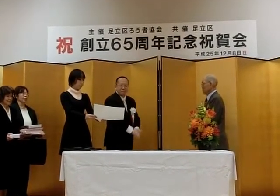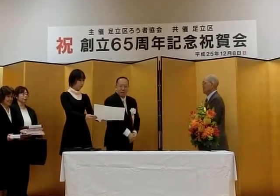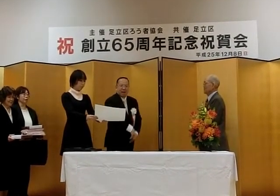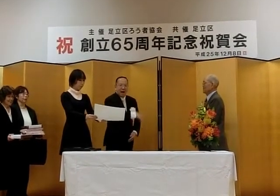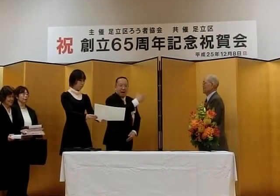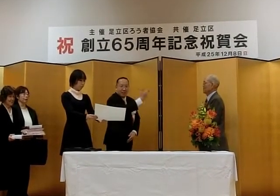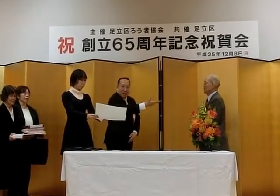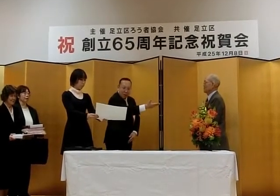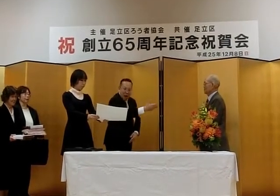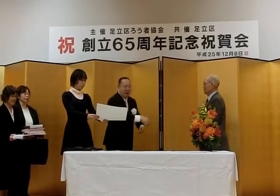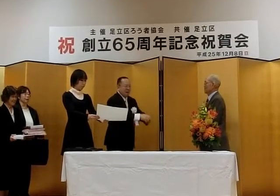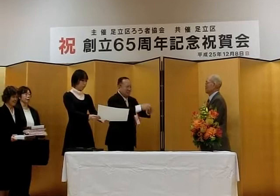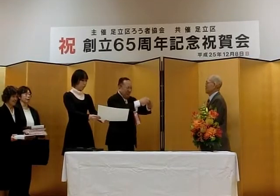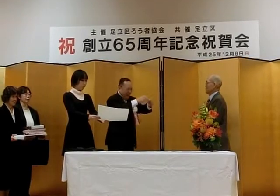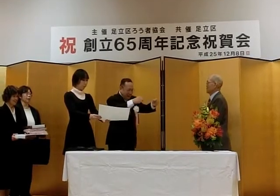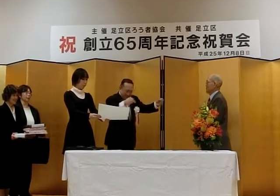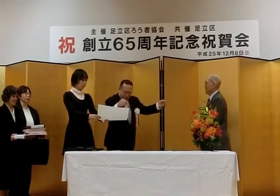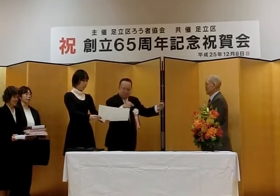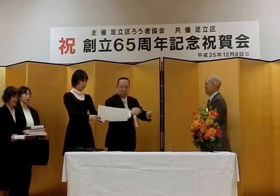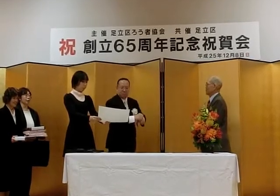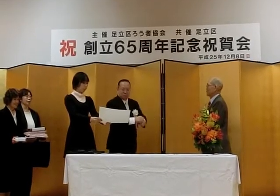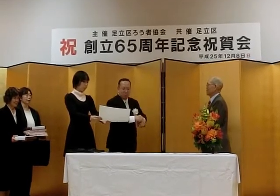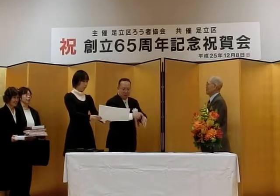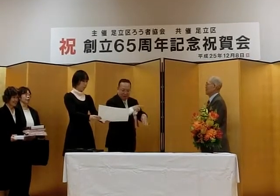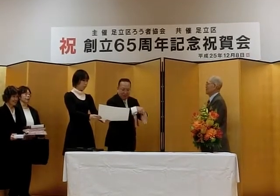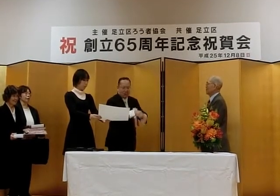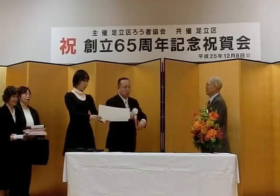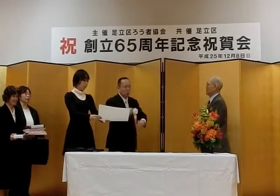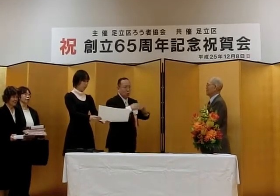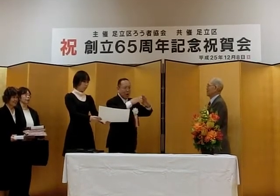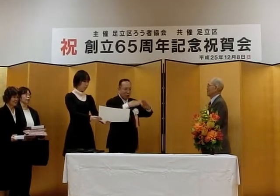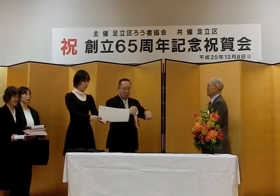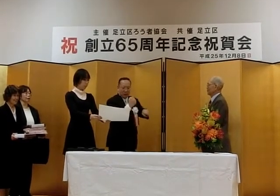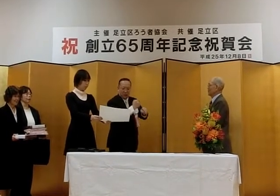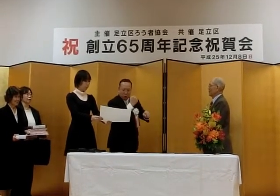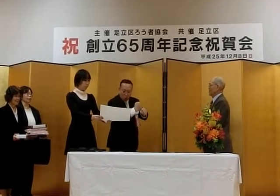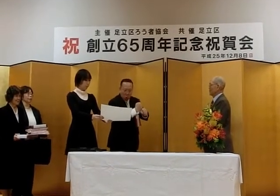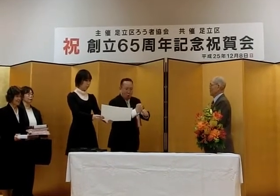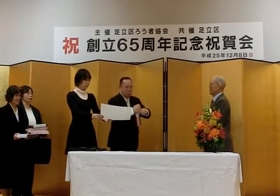上野雄二殿、あなたは多年にわたり